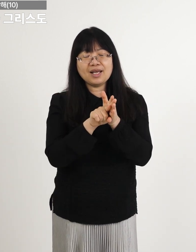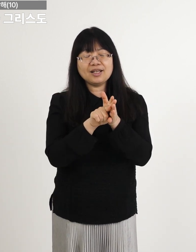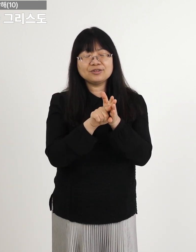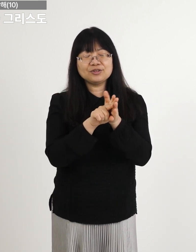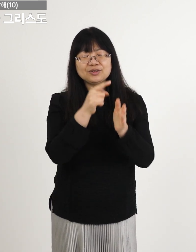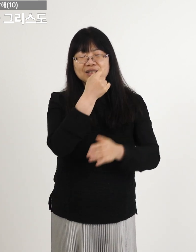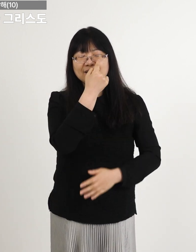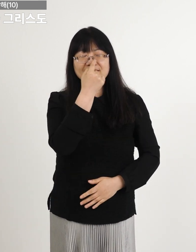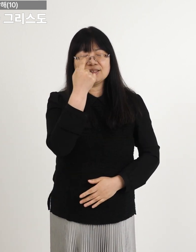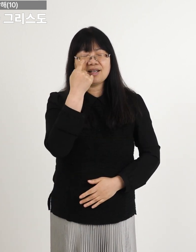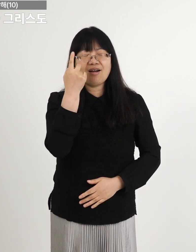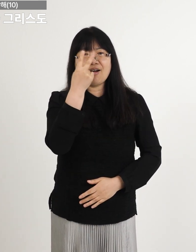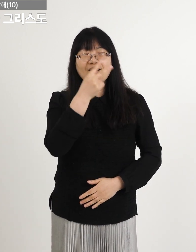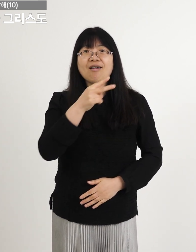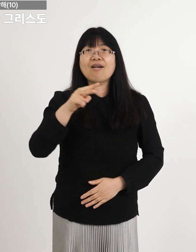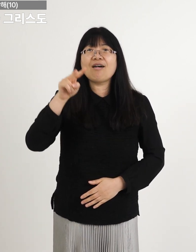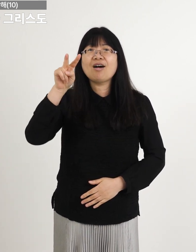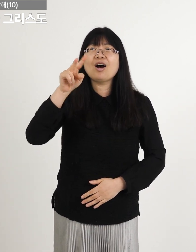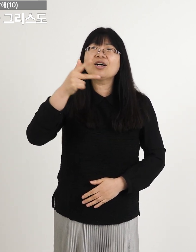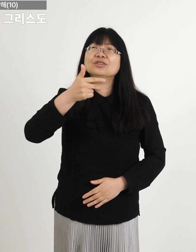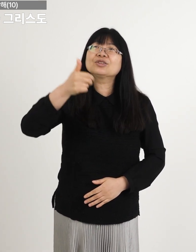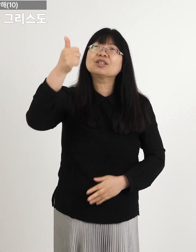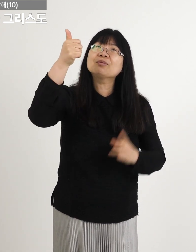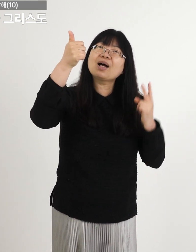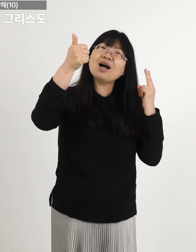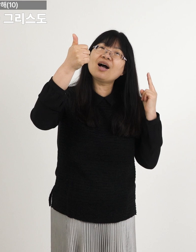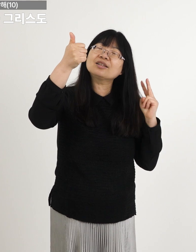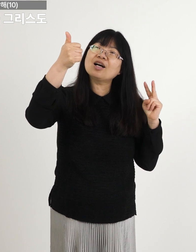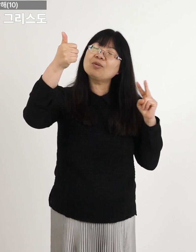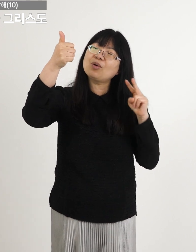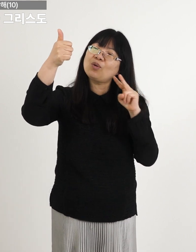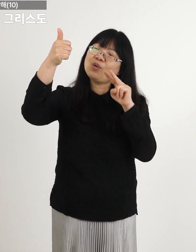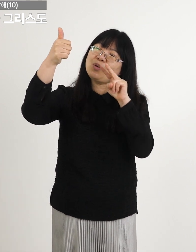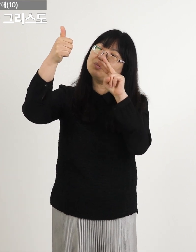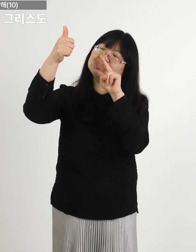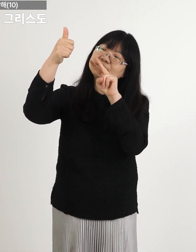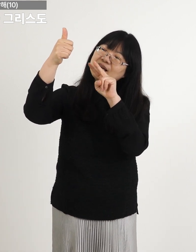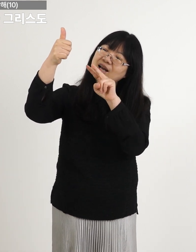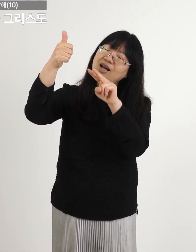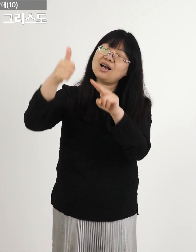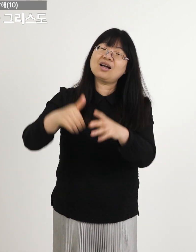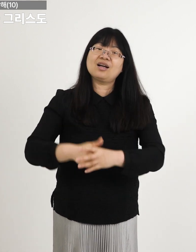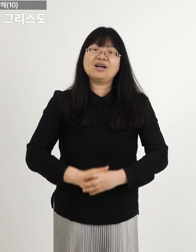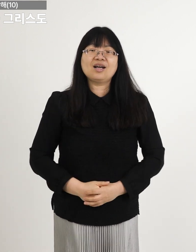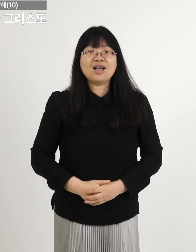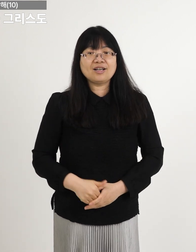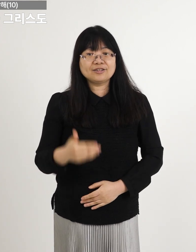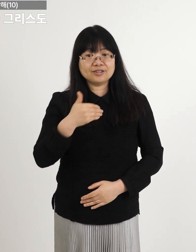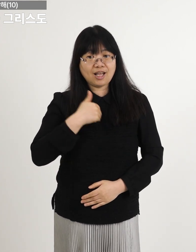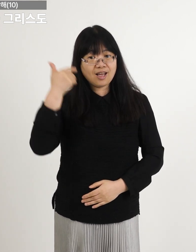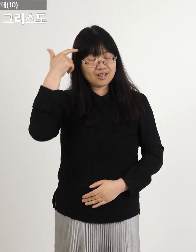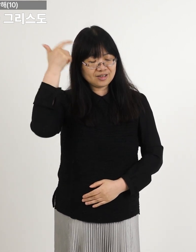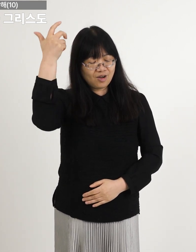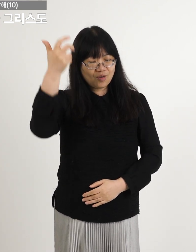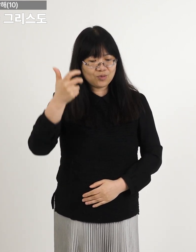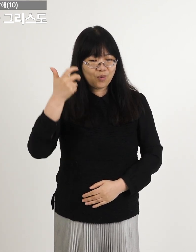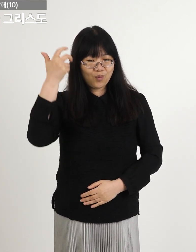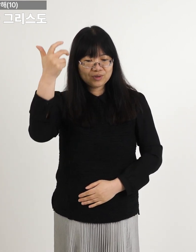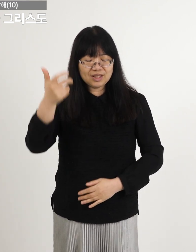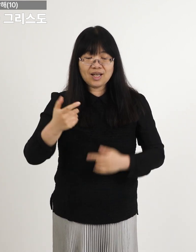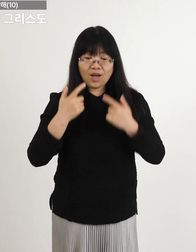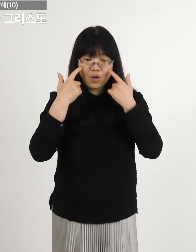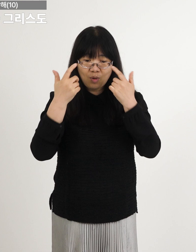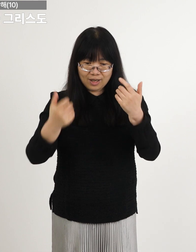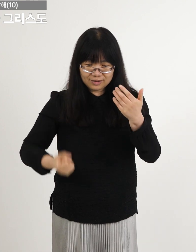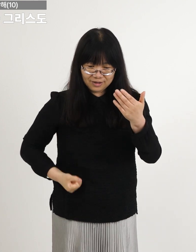믿음에 흔들어 주를 바라봅니다. 내